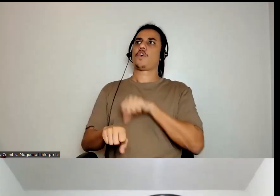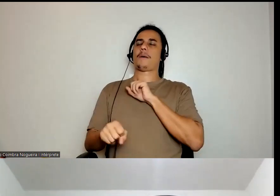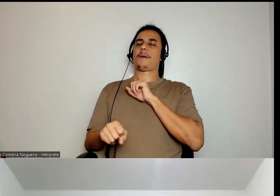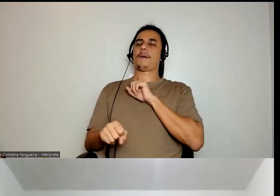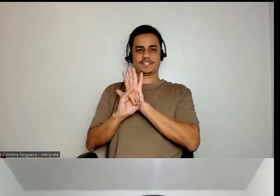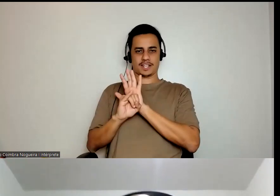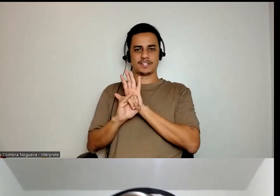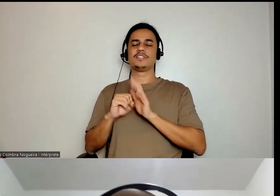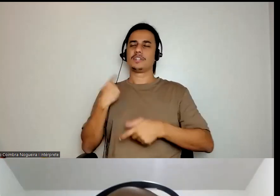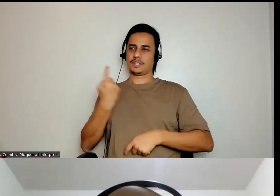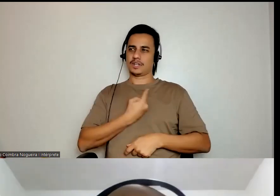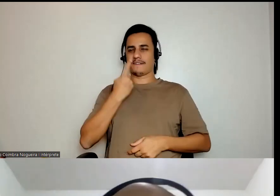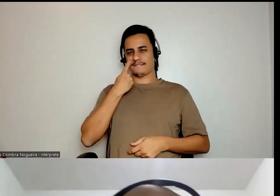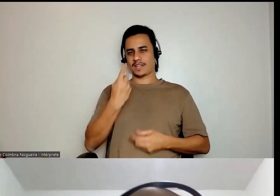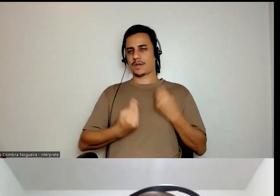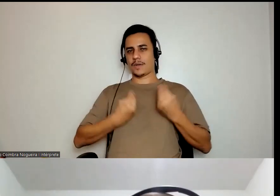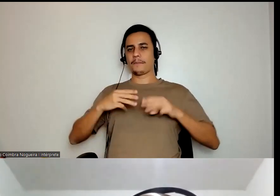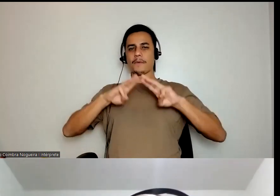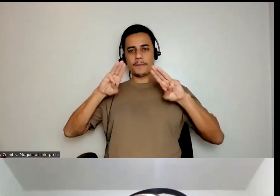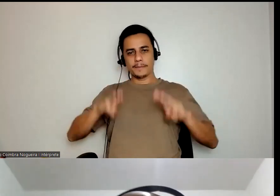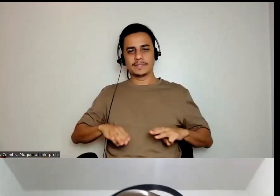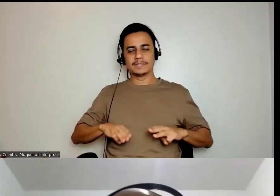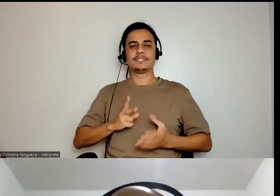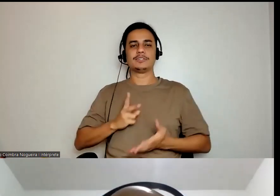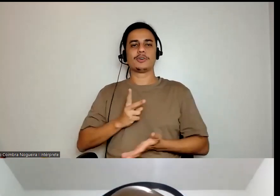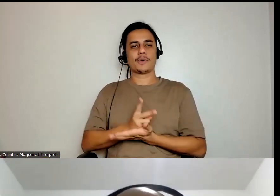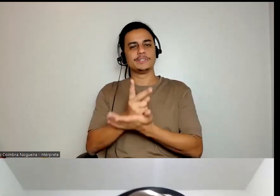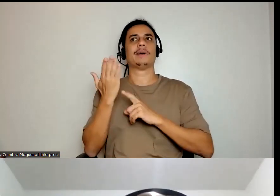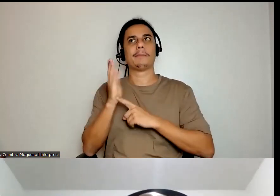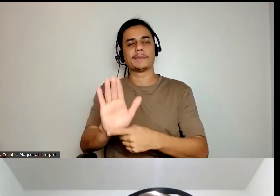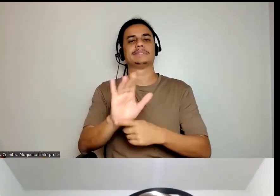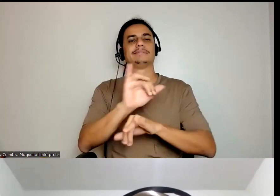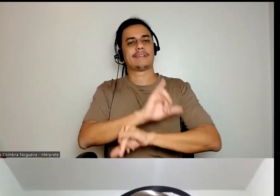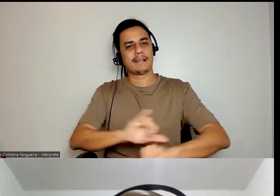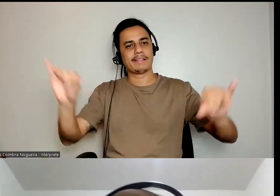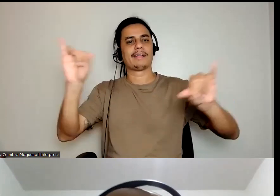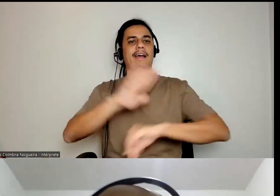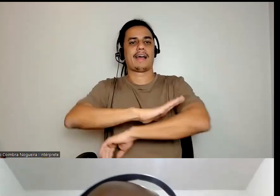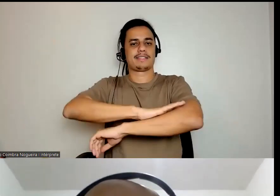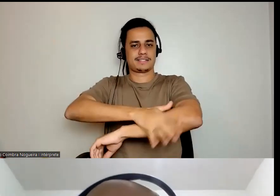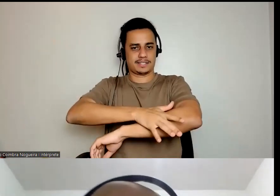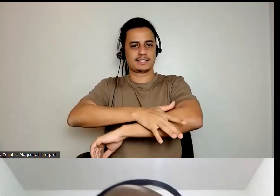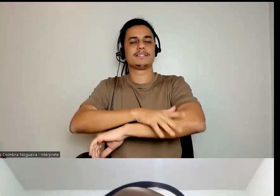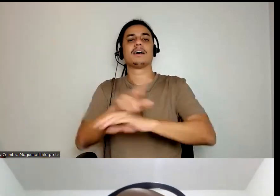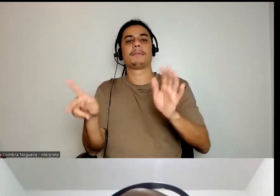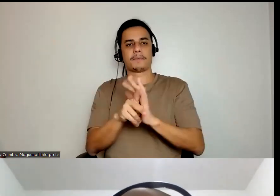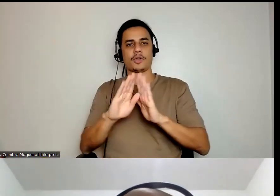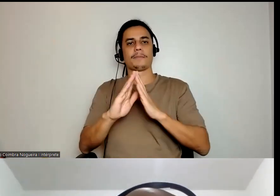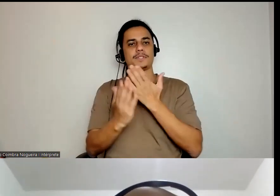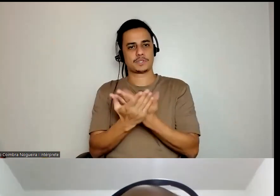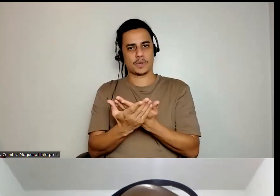vê como é que os museus ainda, aquele espaço de reforçar uma narrativa ainda racista que as escolas, os seus